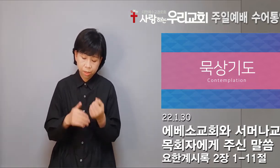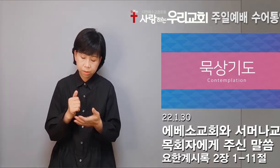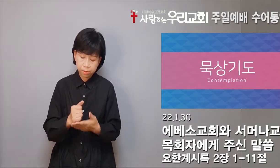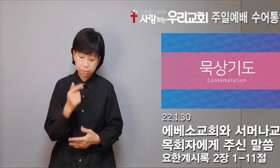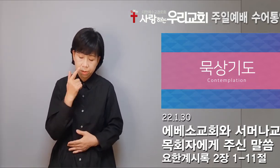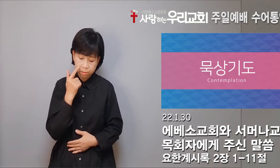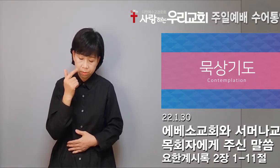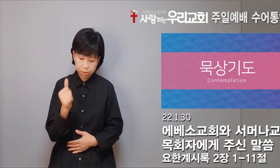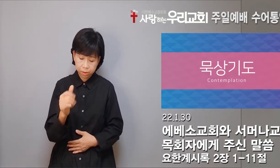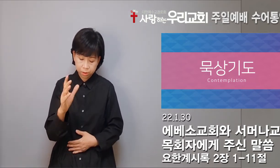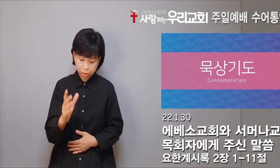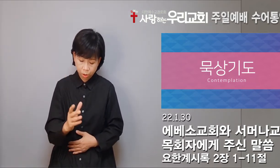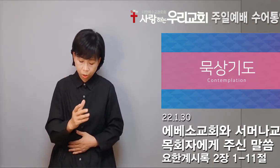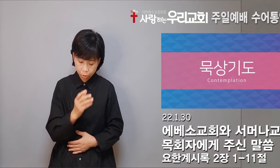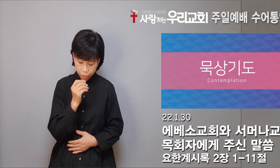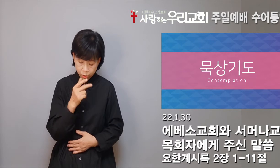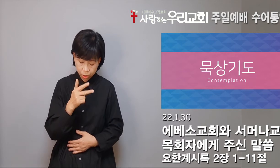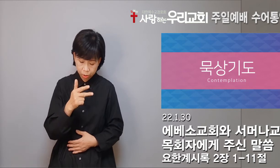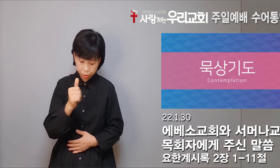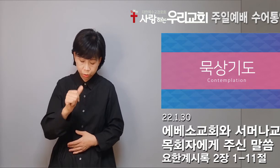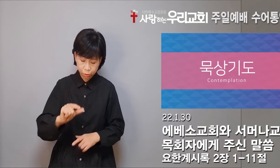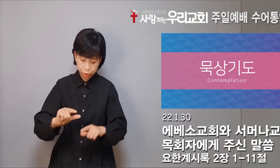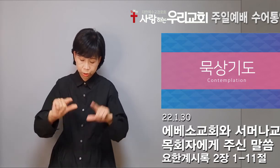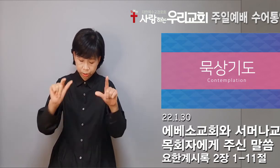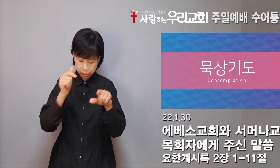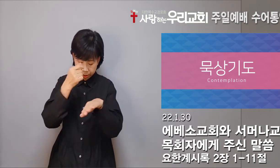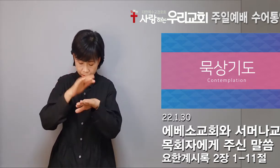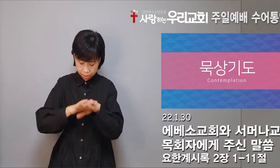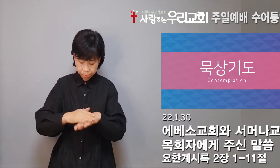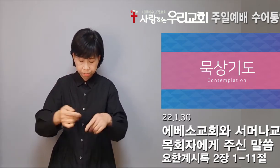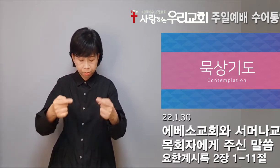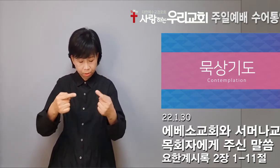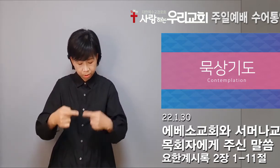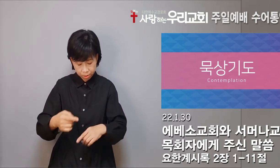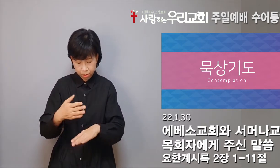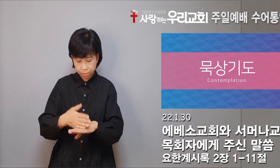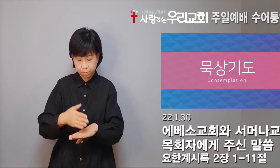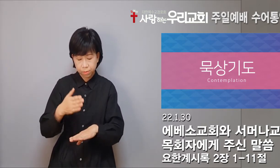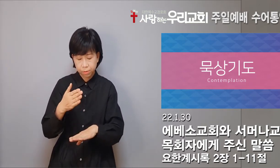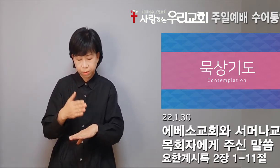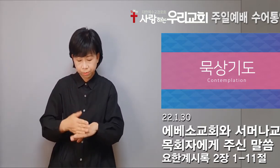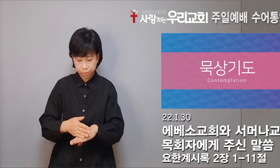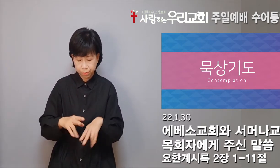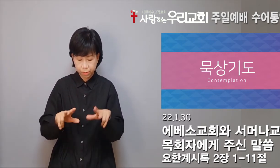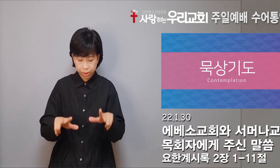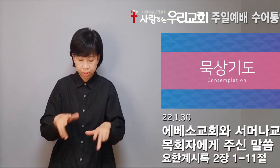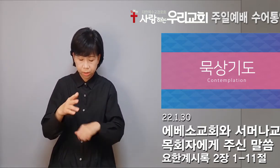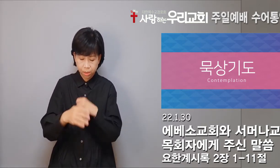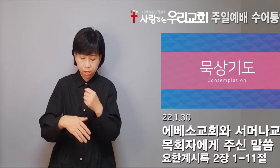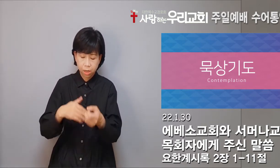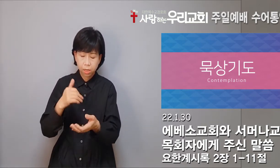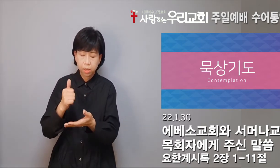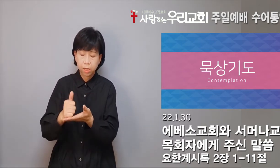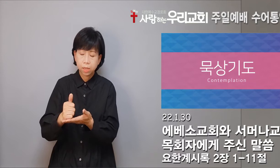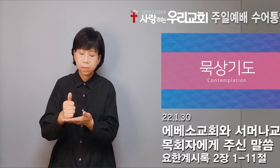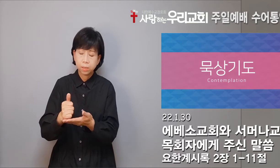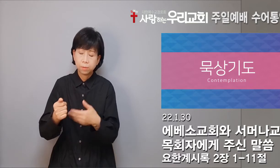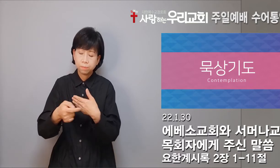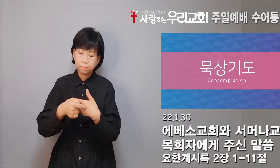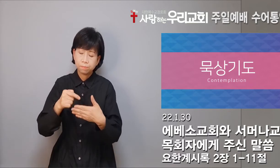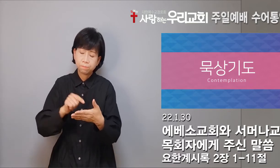하나님 아버지의 이 거룩한 주일 예배 자리에 나오게 하심을 감사합니다. 이 시간도 하나님이 찾으시는